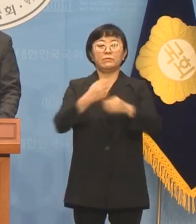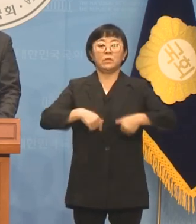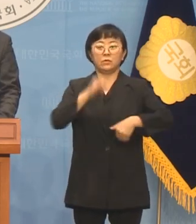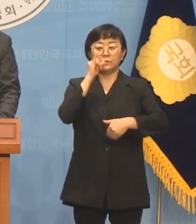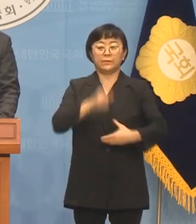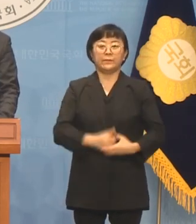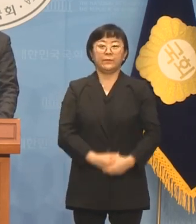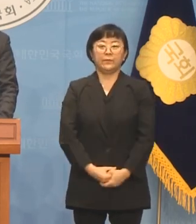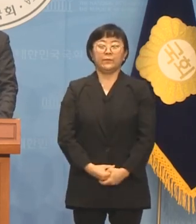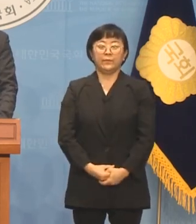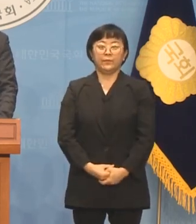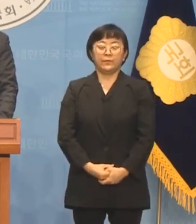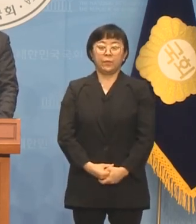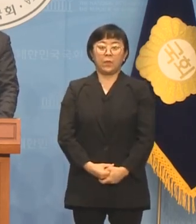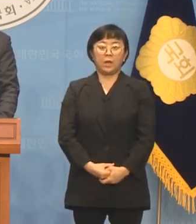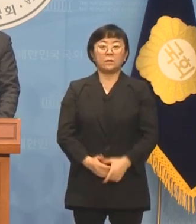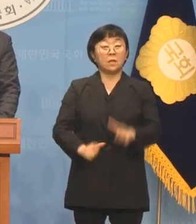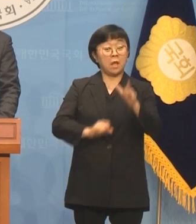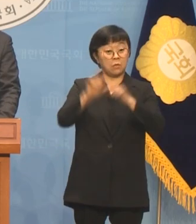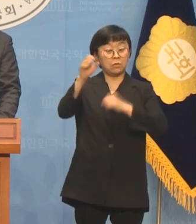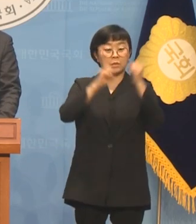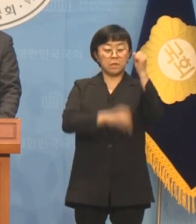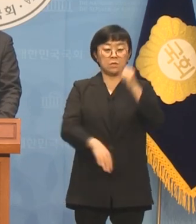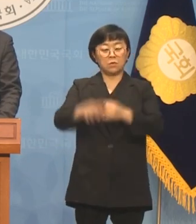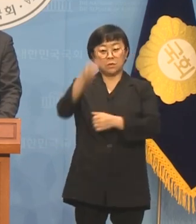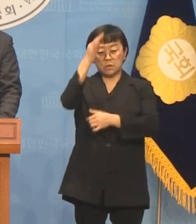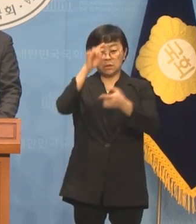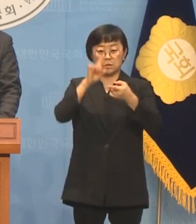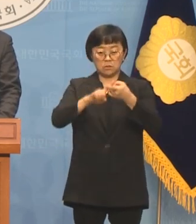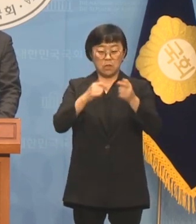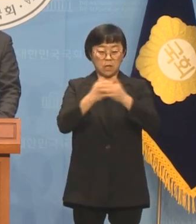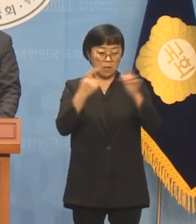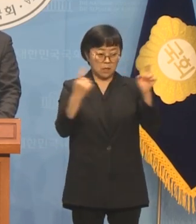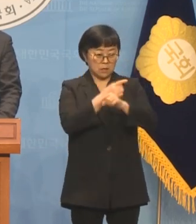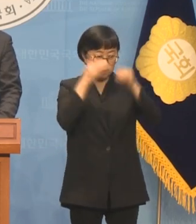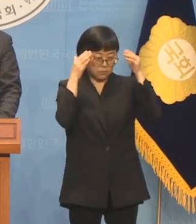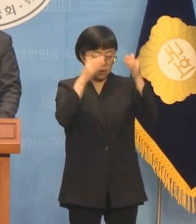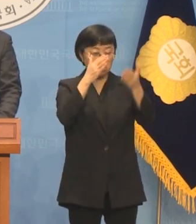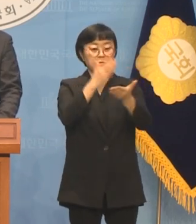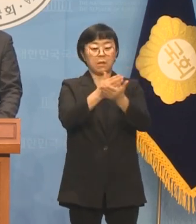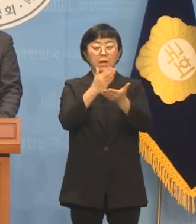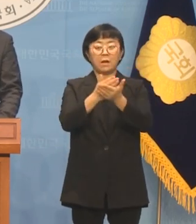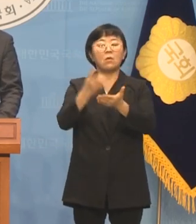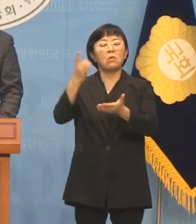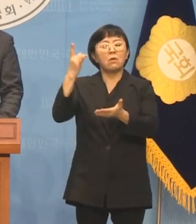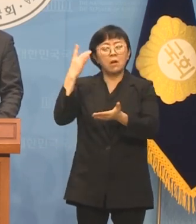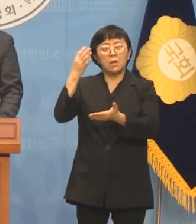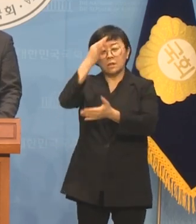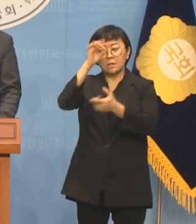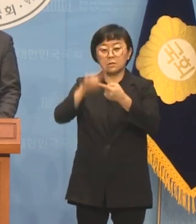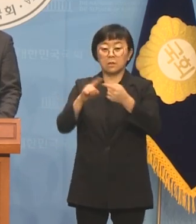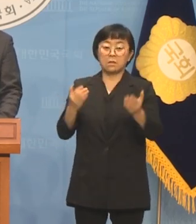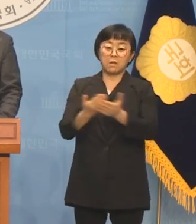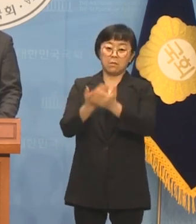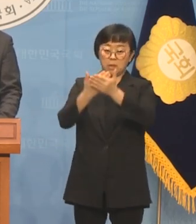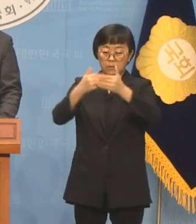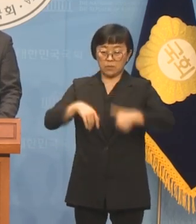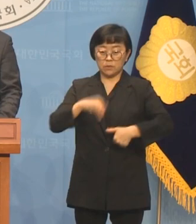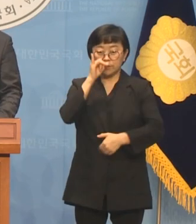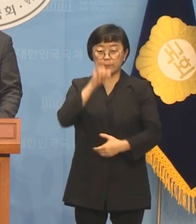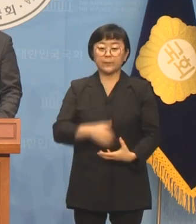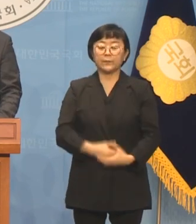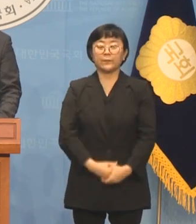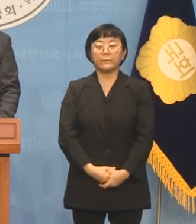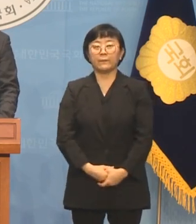나가겠습니다. 주로 기존 기술의 개선에만 집중되는 것이 아니라 원천 기술의 개발로 나아가도록